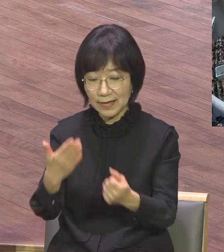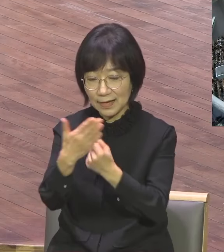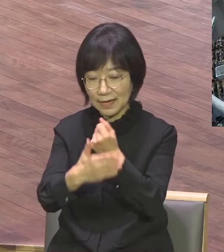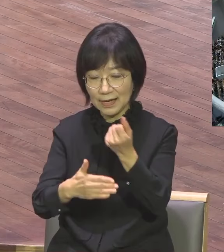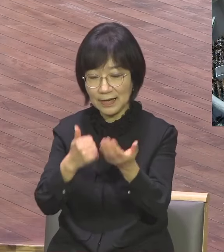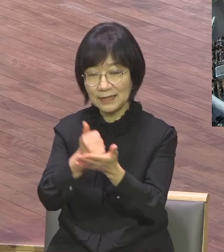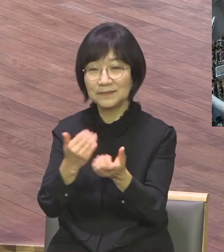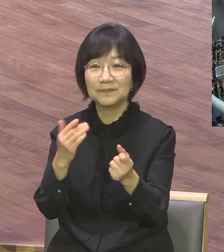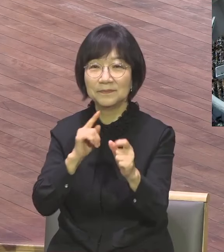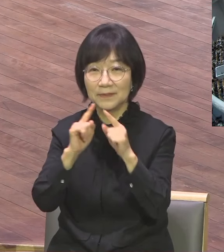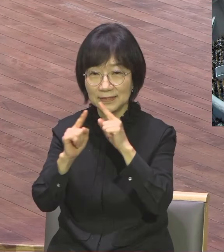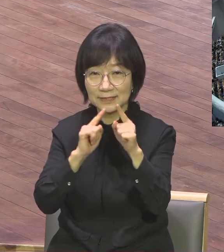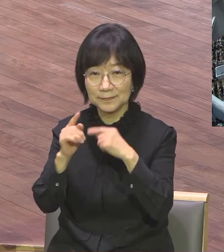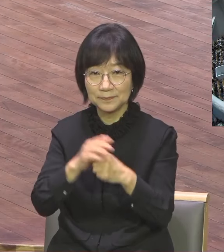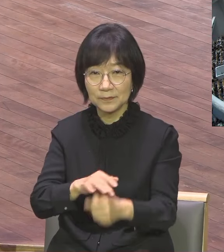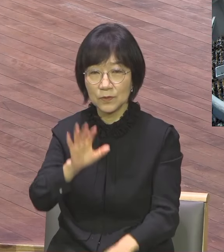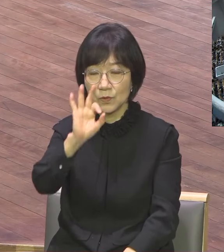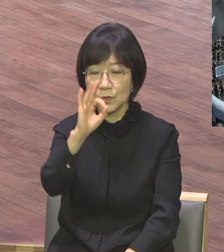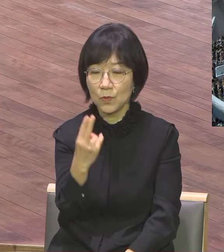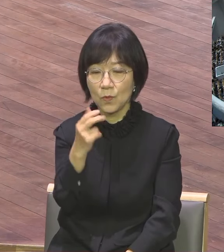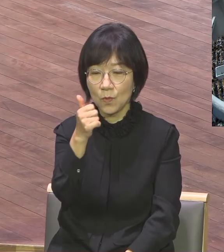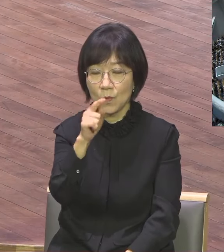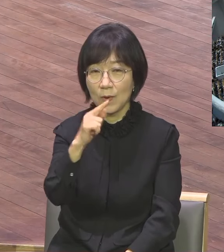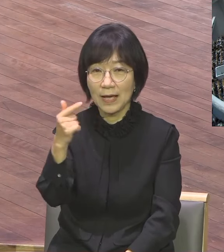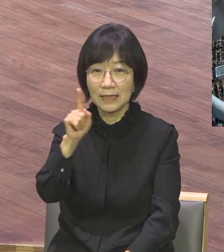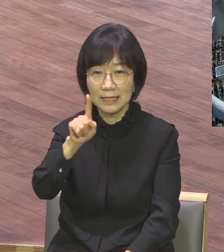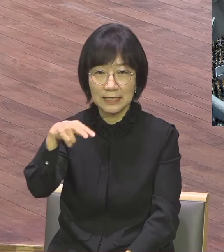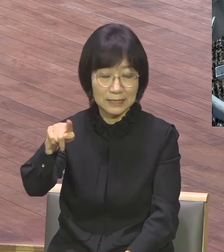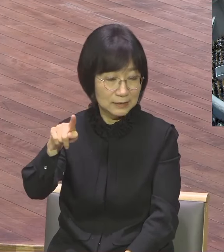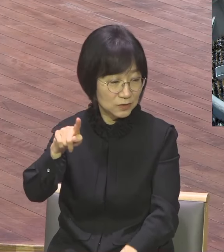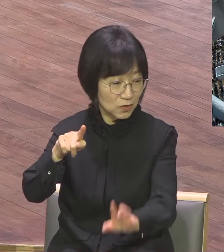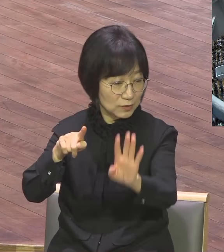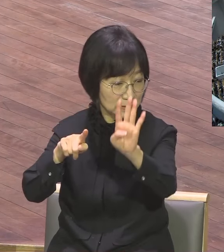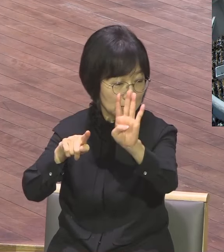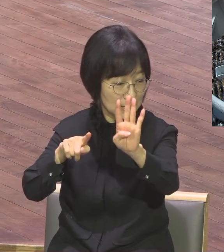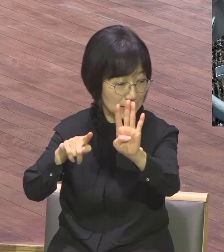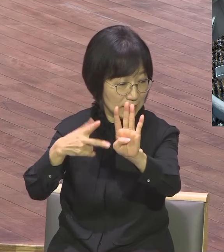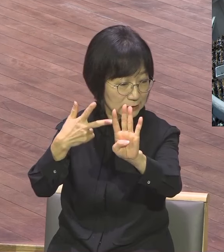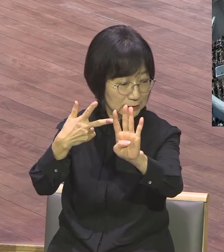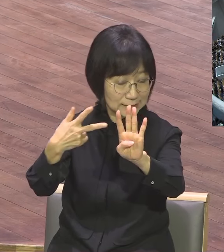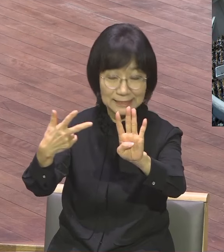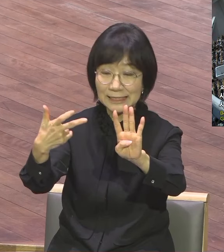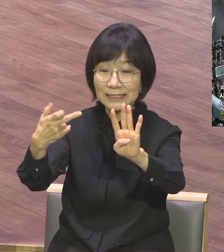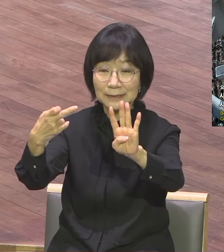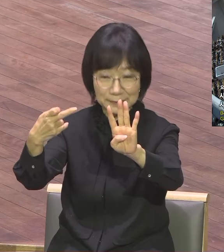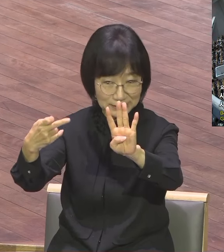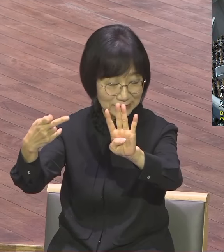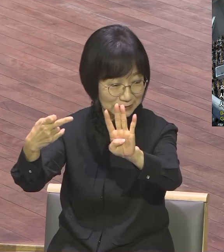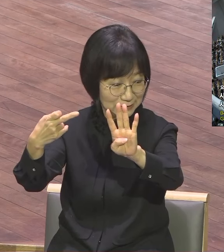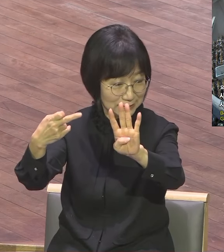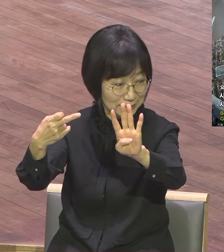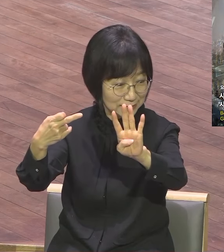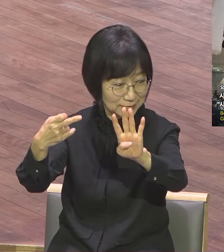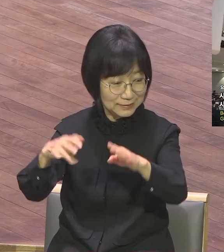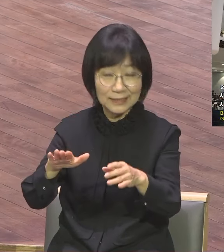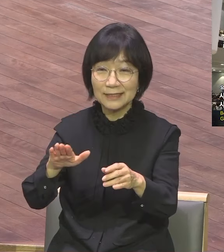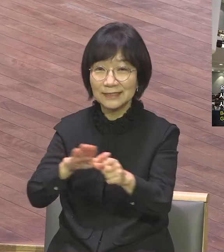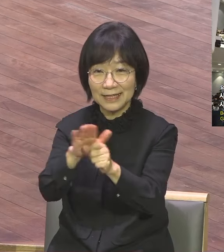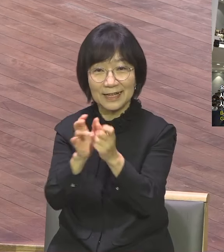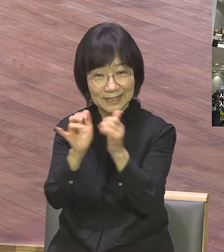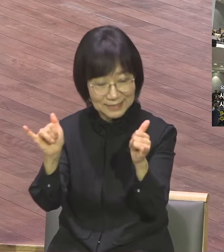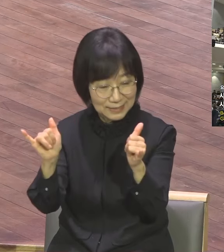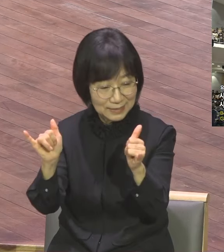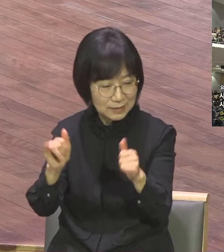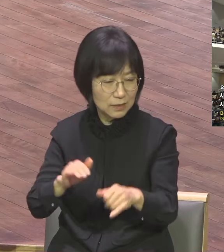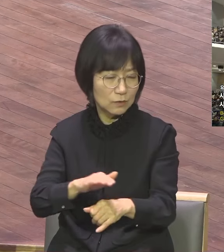은혜 받고 성취될 하나님의 말씀은 요한일서 4장 7절에서 12절까지의 말씀입니다. 사랑하는